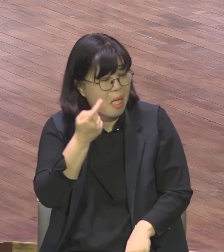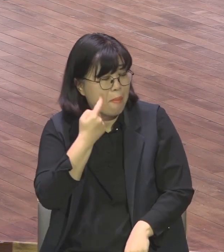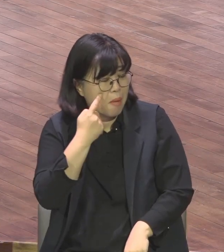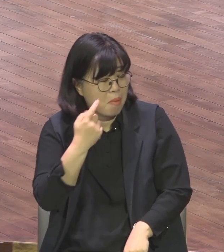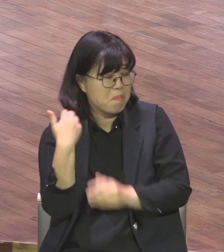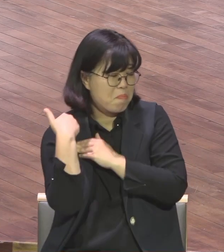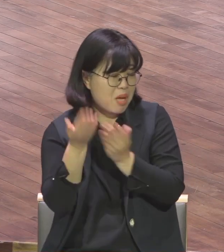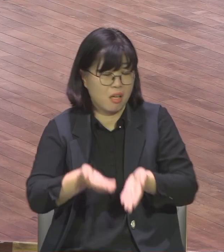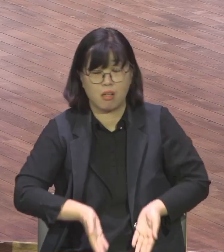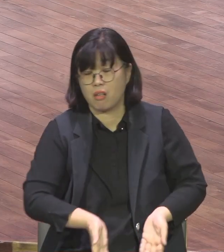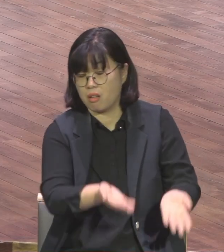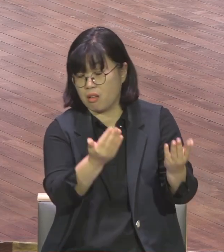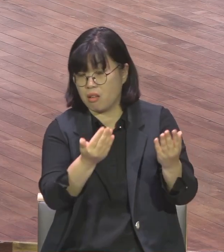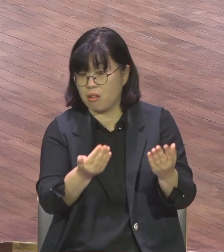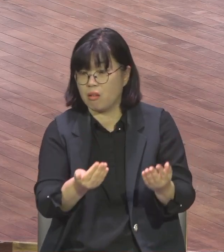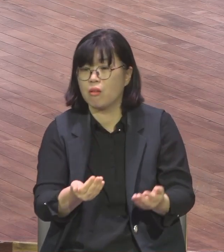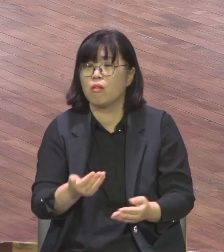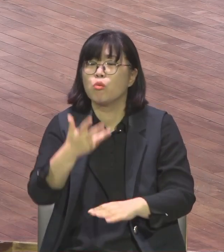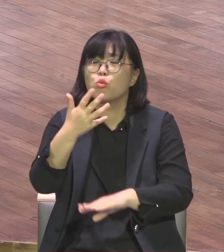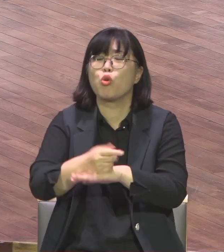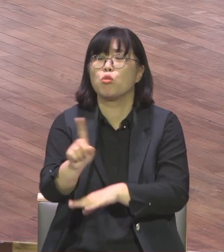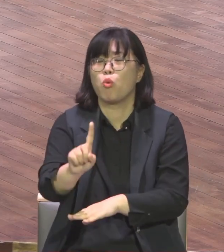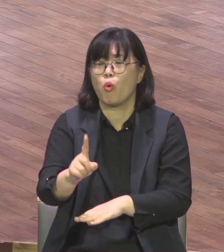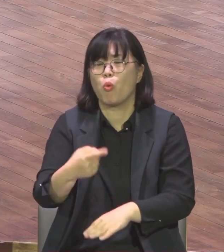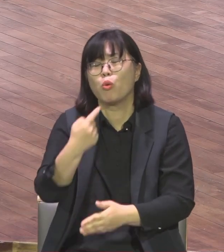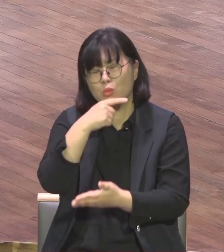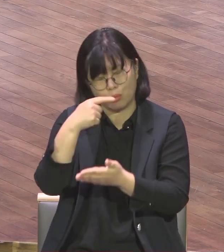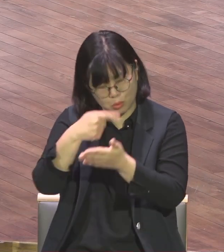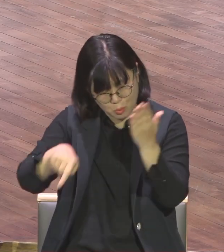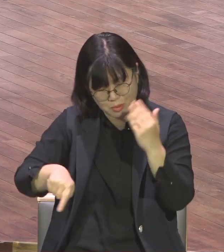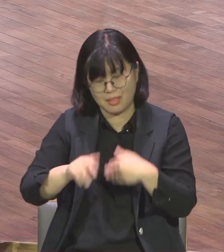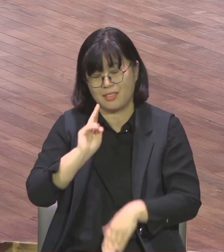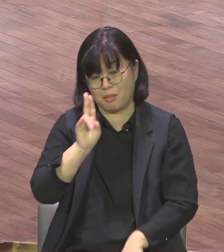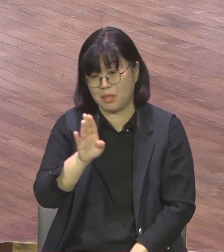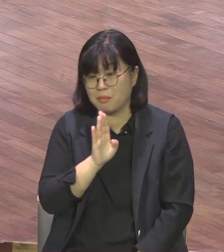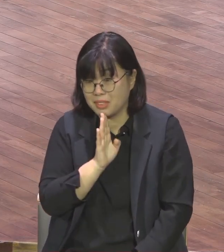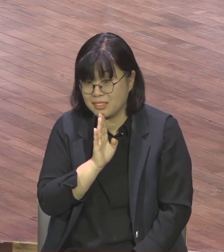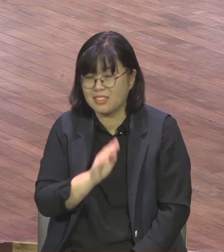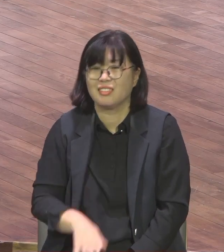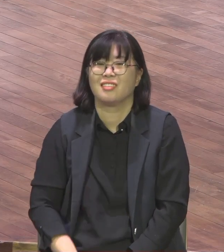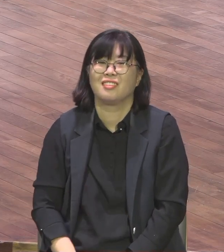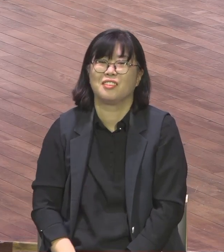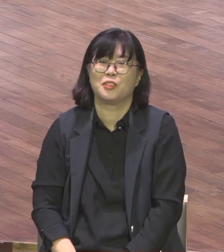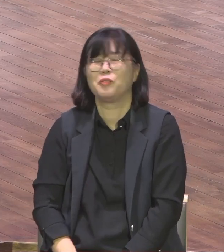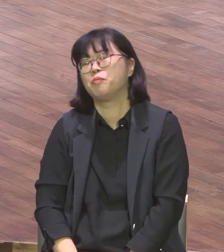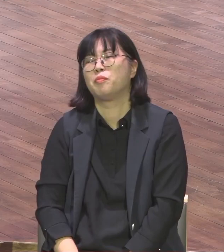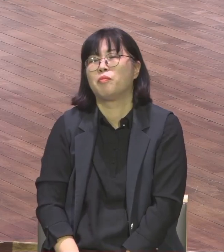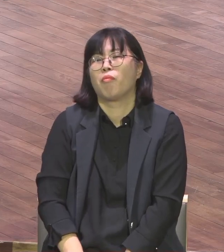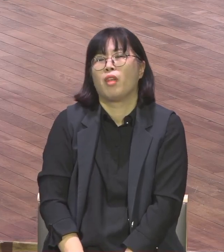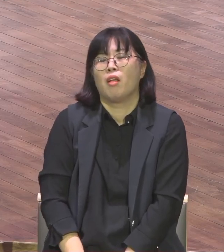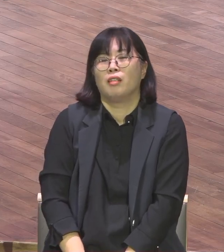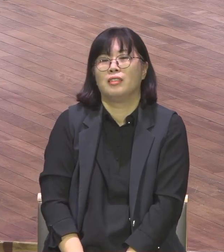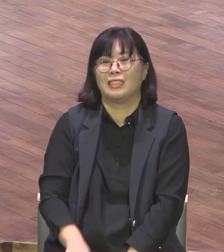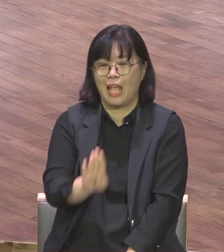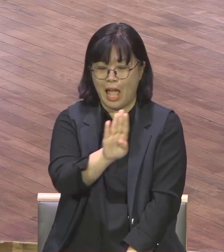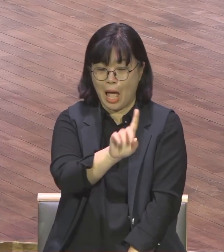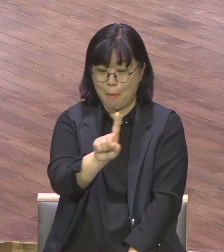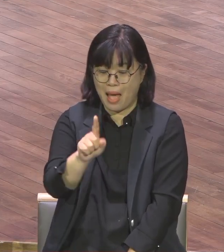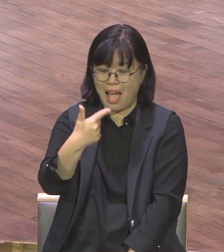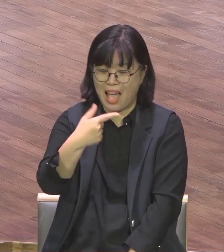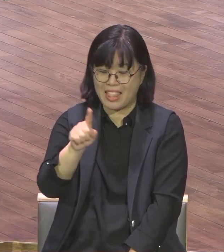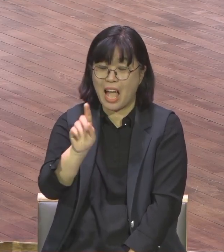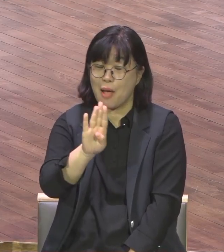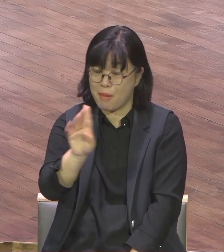기억하시고 개인적으로 하지 마시고 교회를 통해 하시기 바랍니다. 바나바가 자신의 소유를 팔아 헌금을